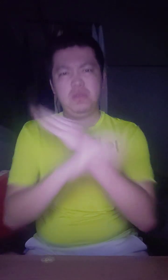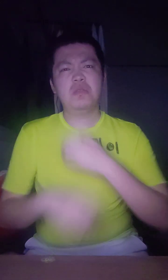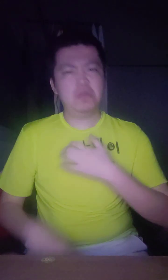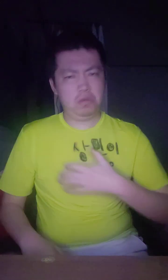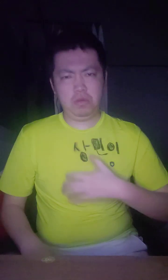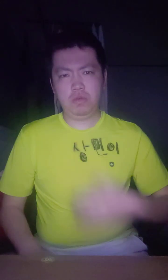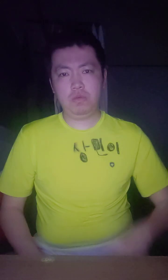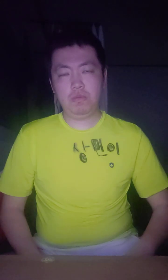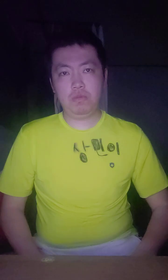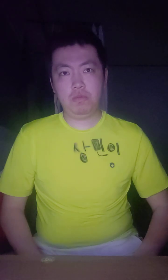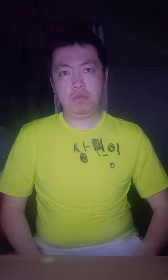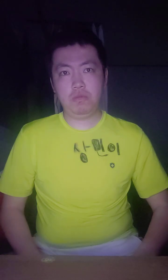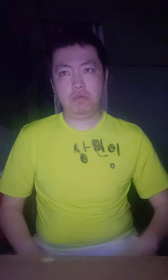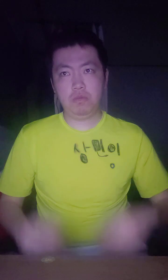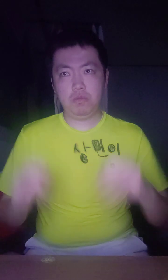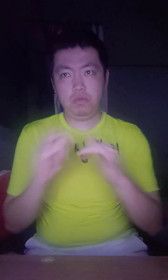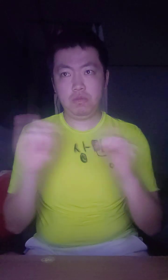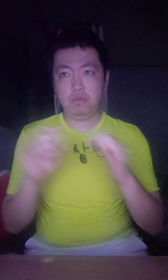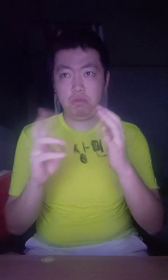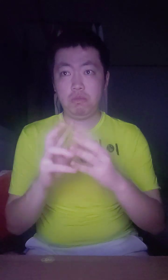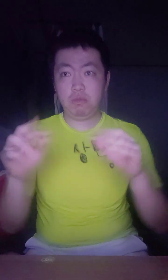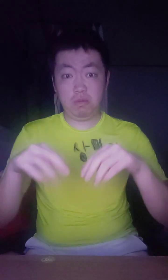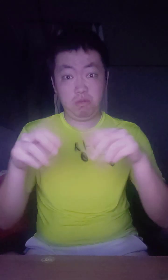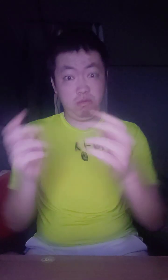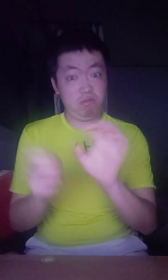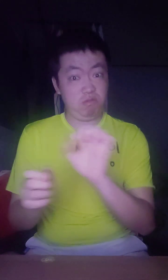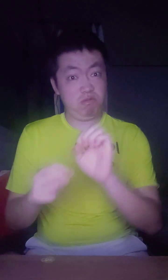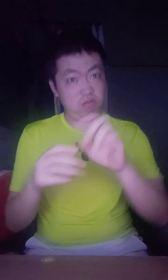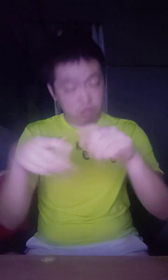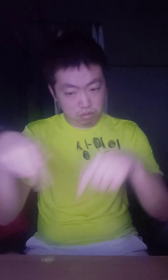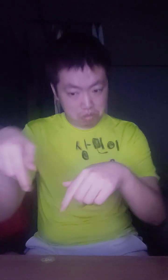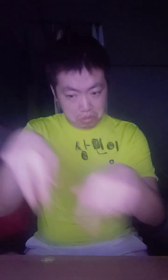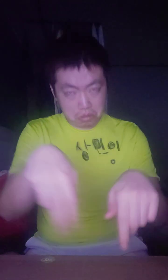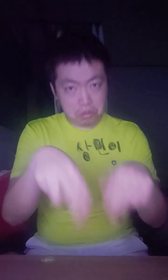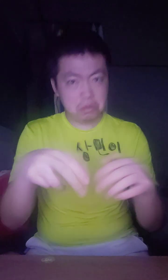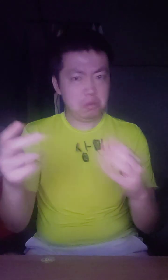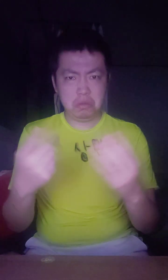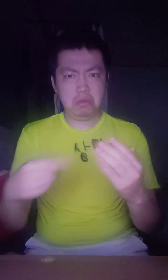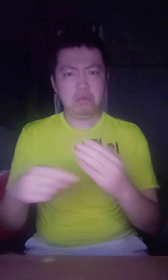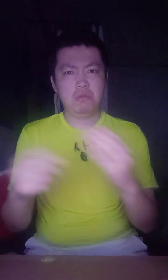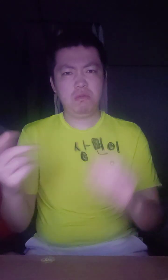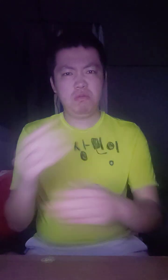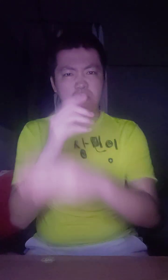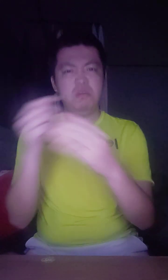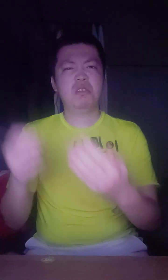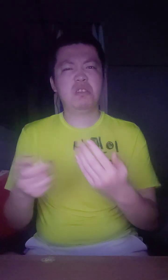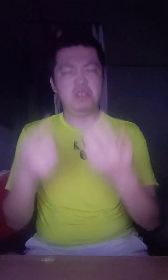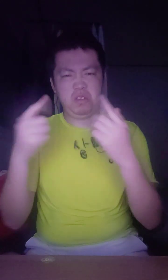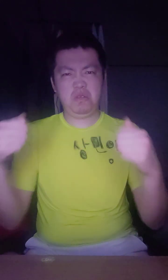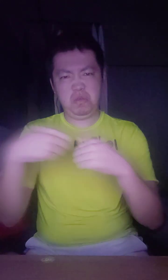있습니다. 차량을 확인한다고 지하 주차장에 내려가는 등 무리한 이동은 오히려 더 큰 사고를 부를 수